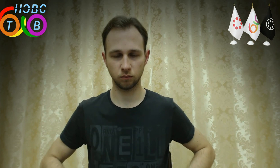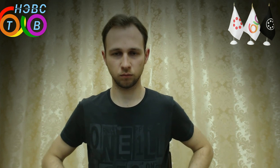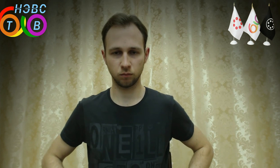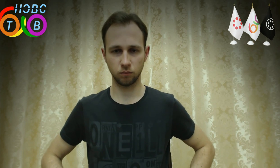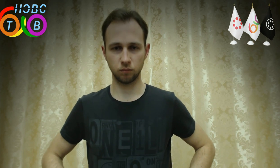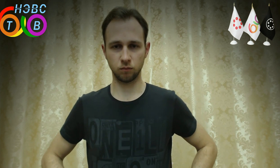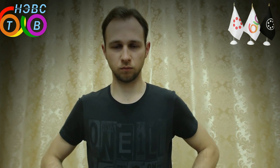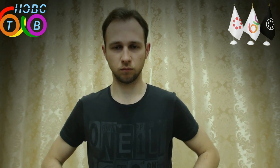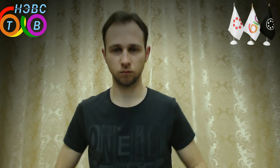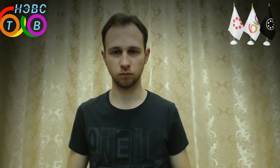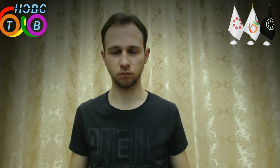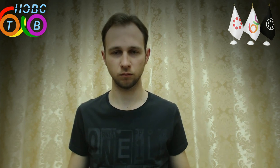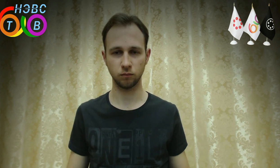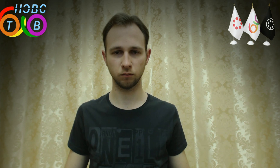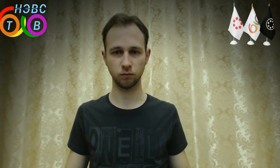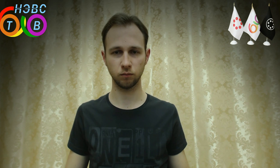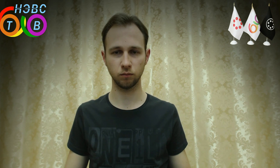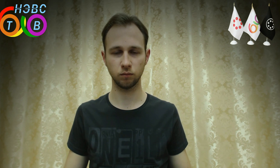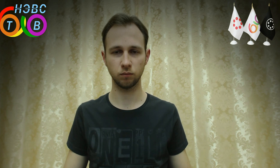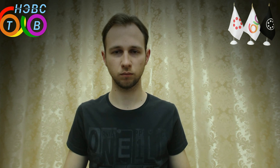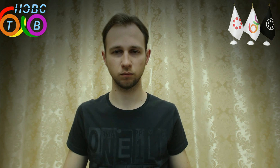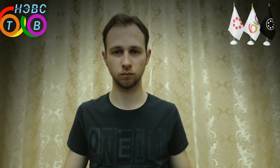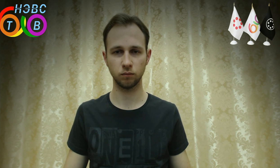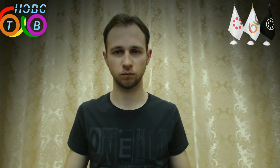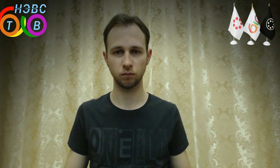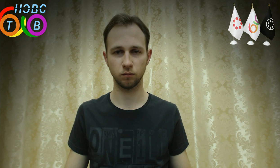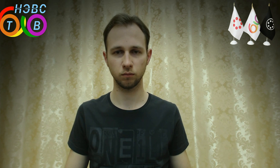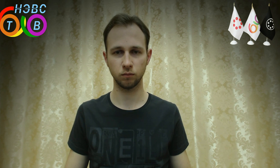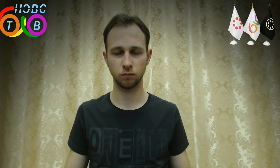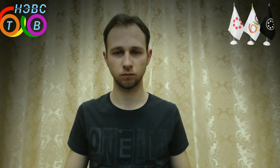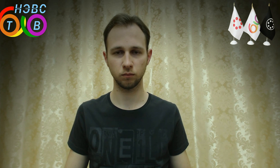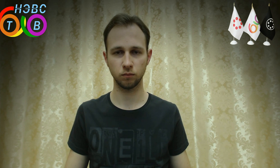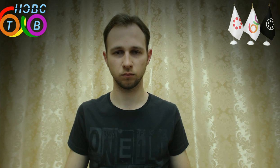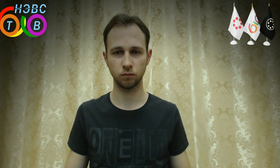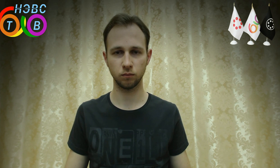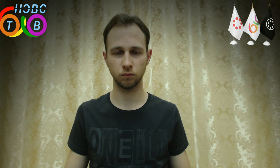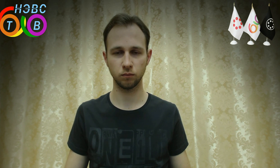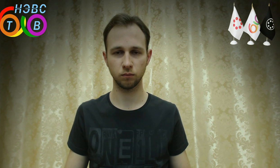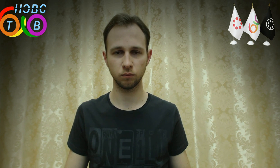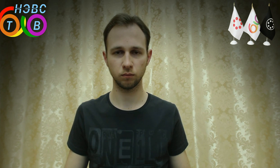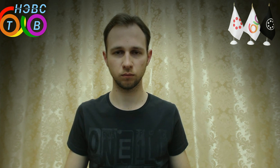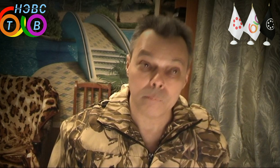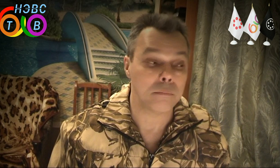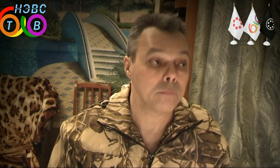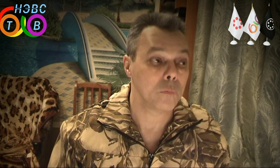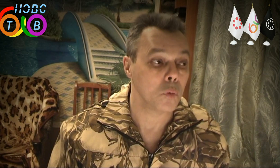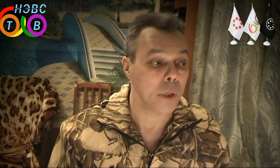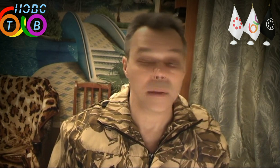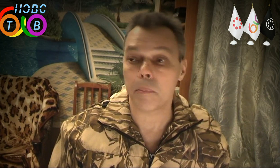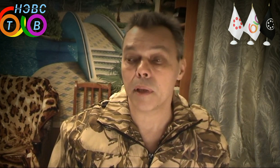наши русичи, древние предки, они придумывали обряды. И я так